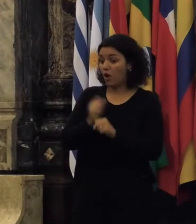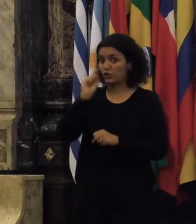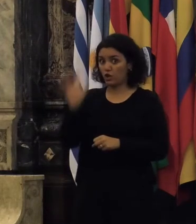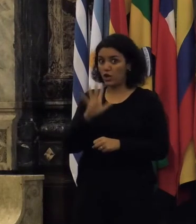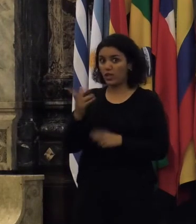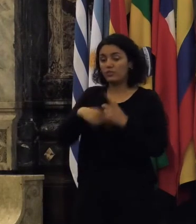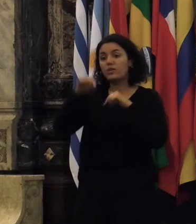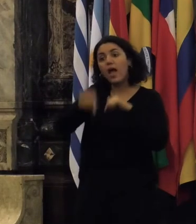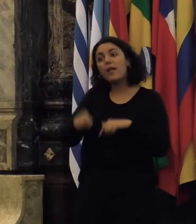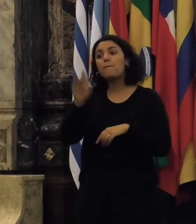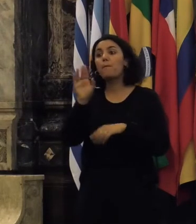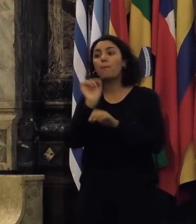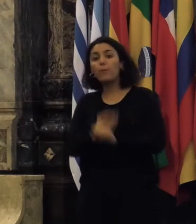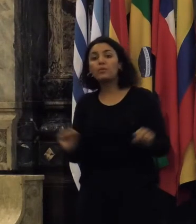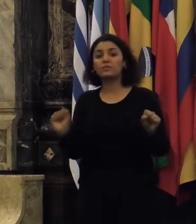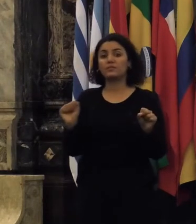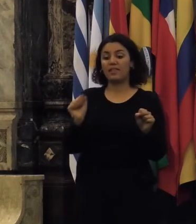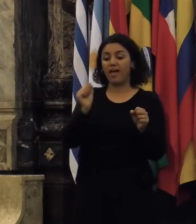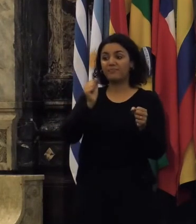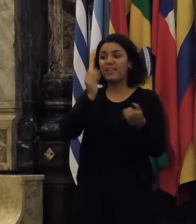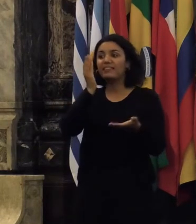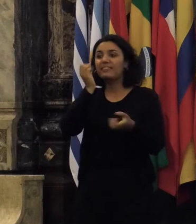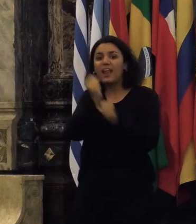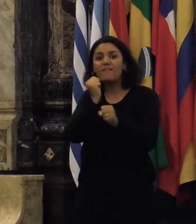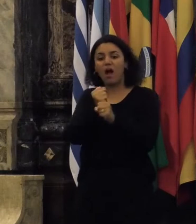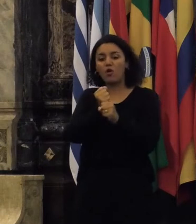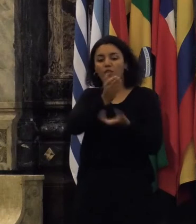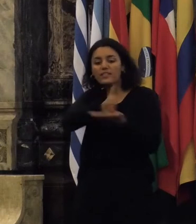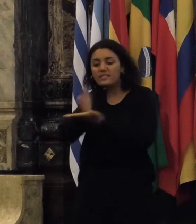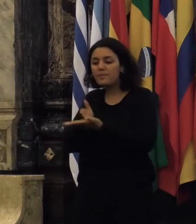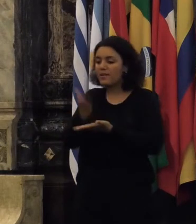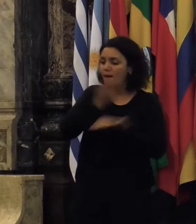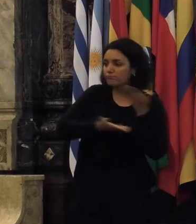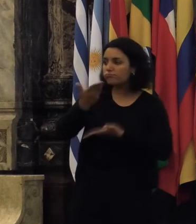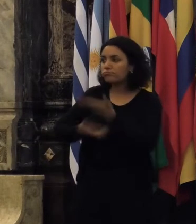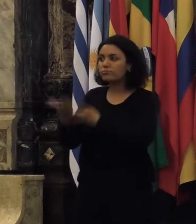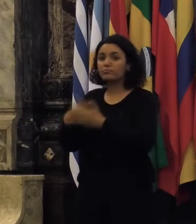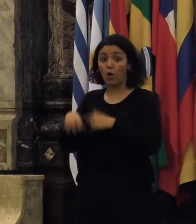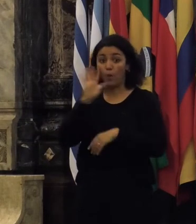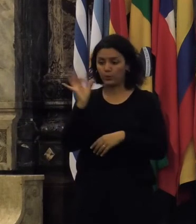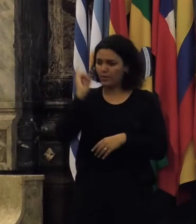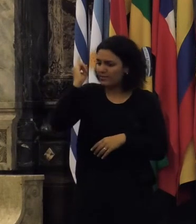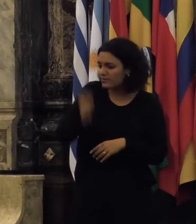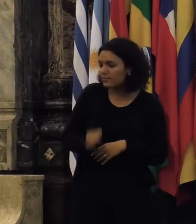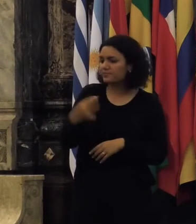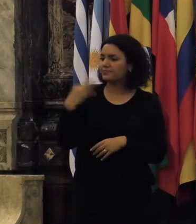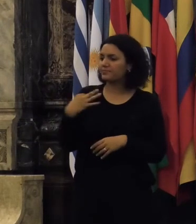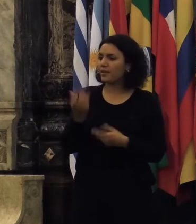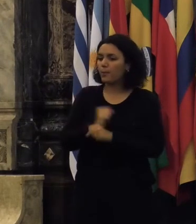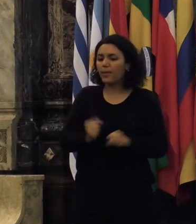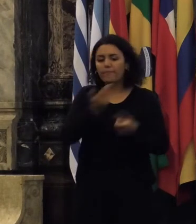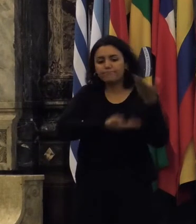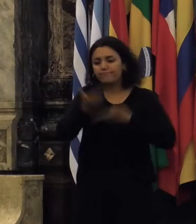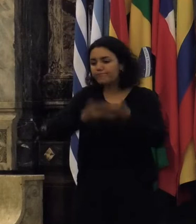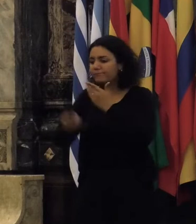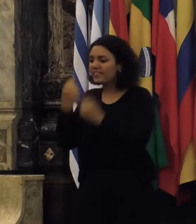esta posibilidad que da lo interdisciplinario, en esta chance que tengo, que es una oportunidad de la vida realmente, de poder dialogar con